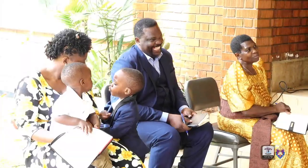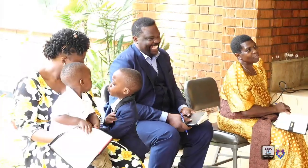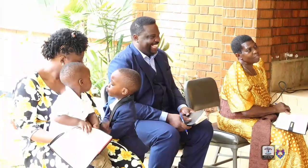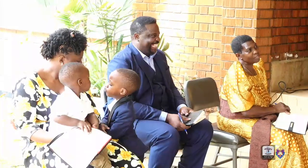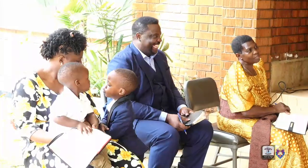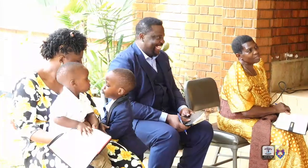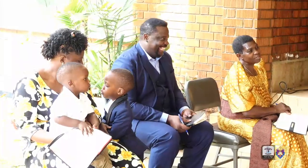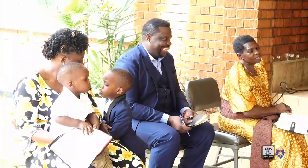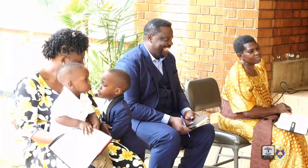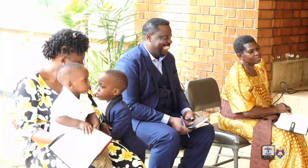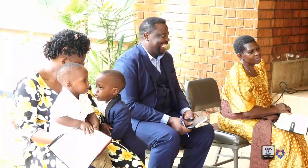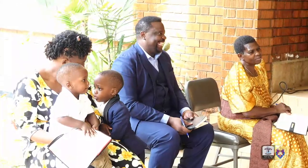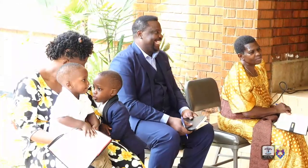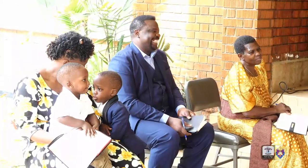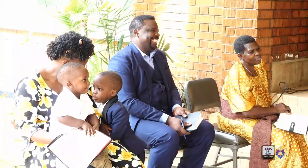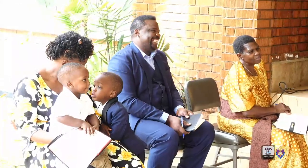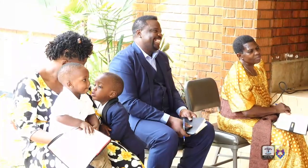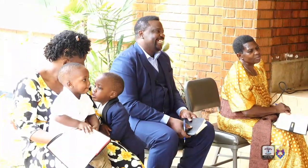macha.